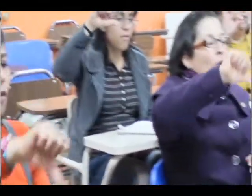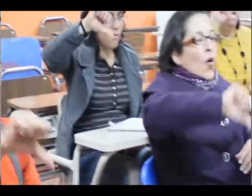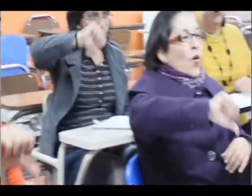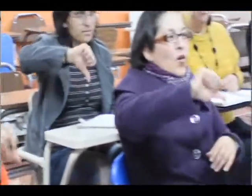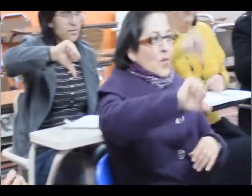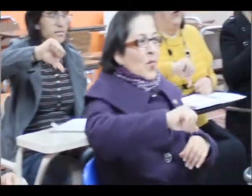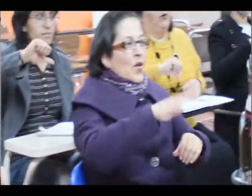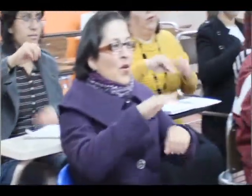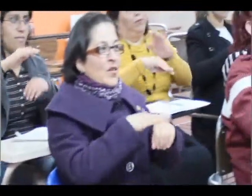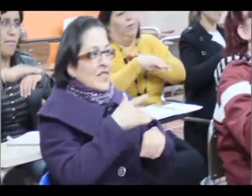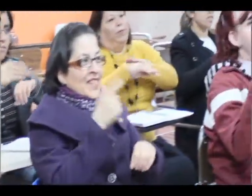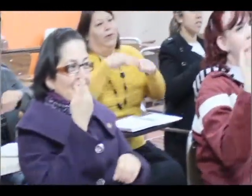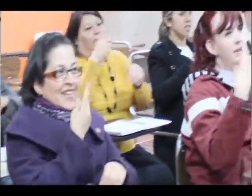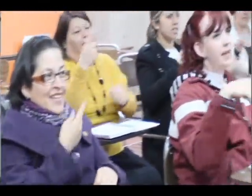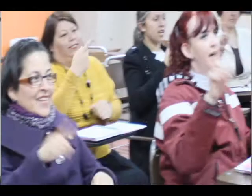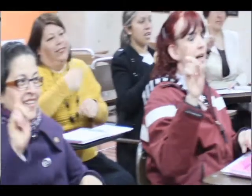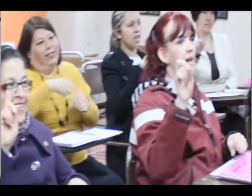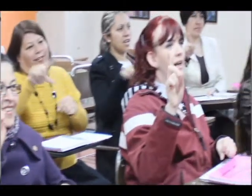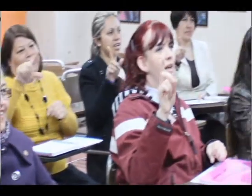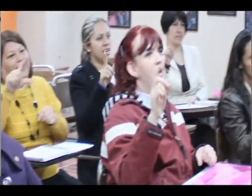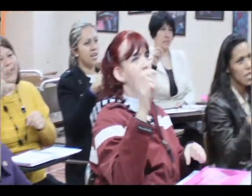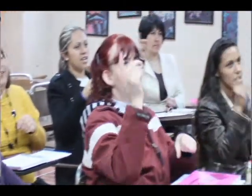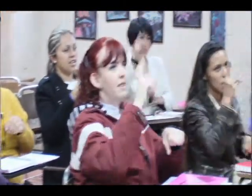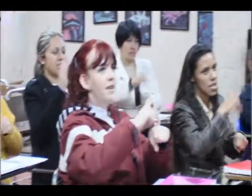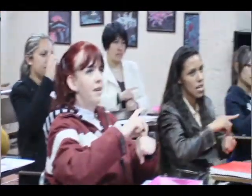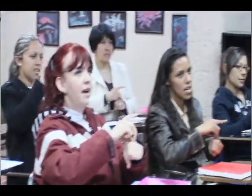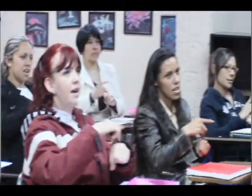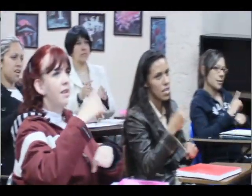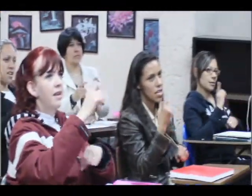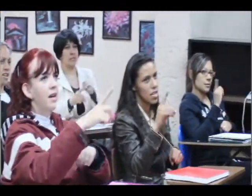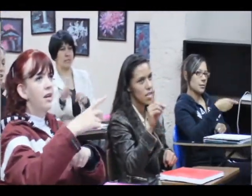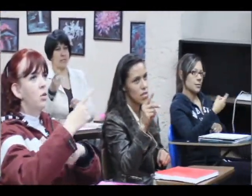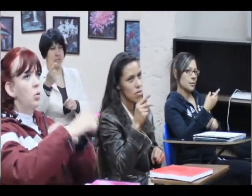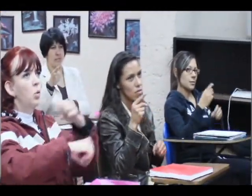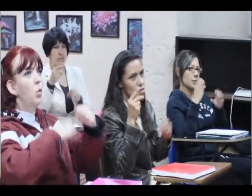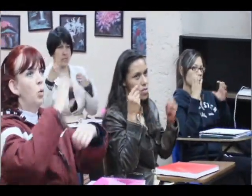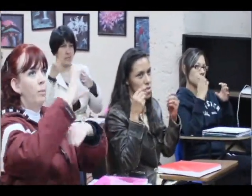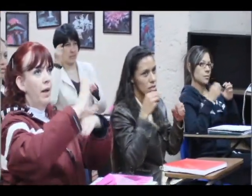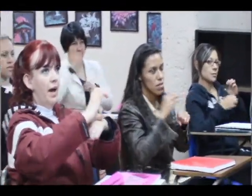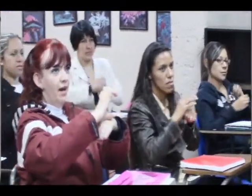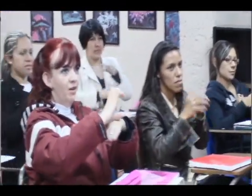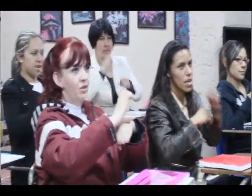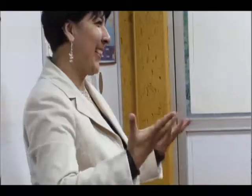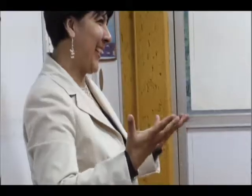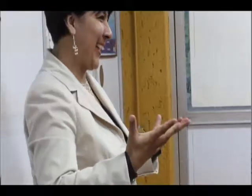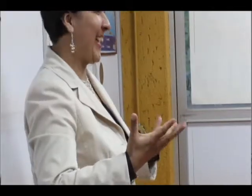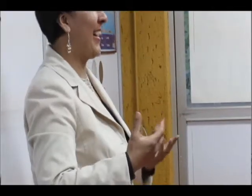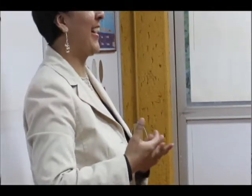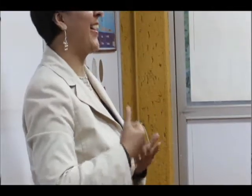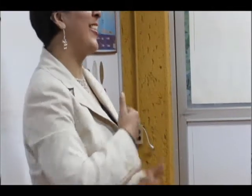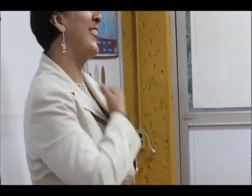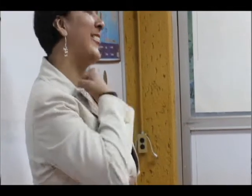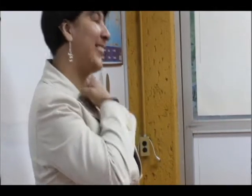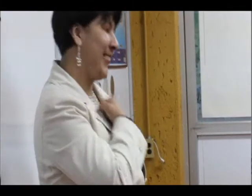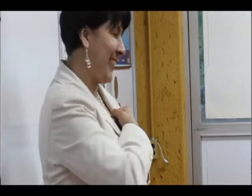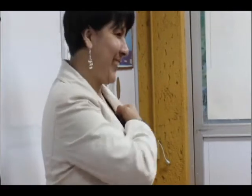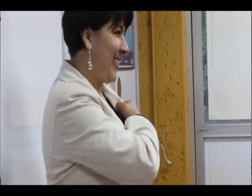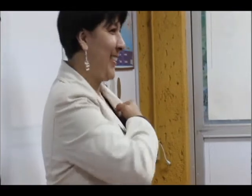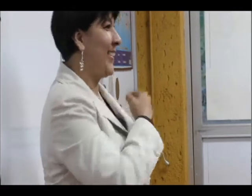escuelita. Ahí fue donde empezamos nosotros a enseñarles a ellos. Entonces, sí, pues yo estoy certificado ante la